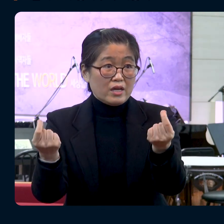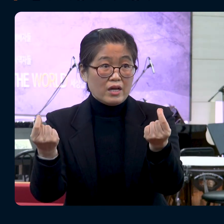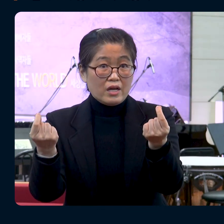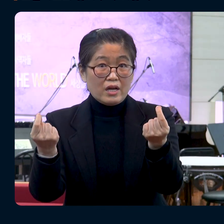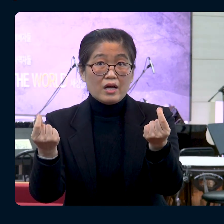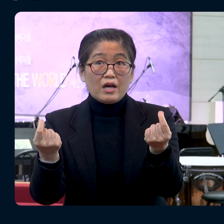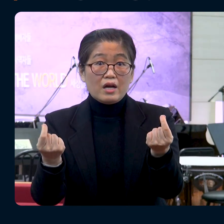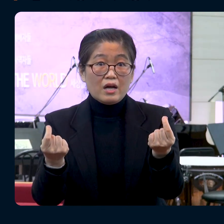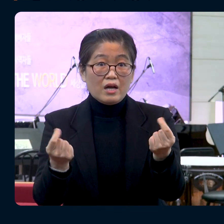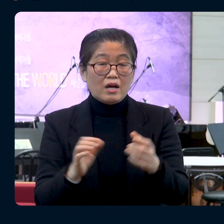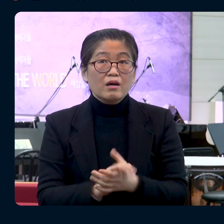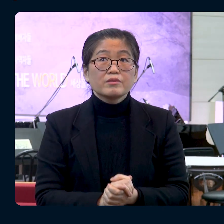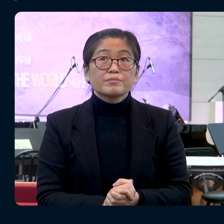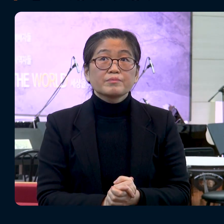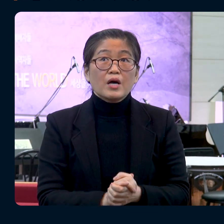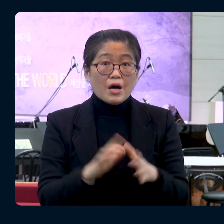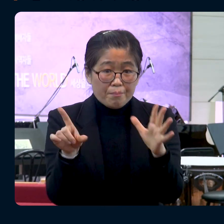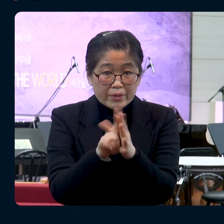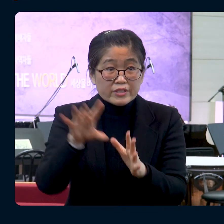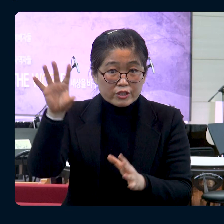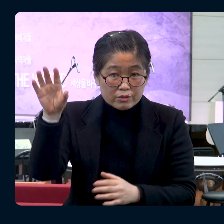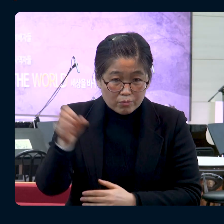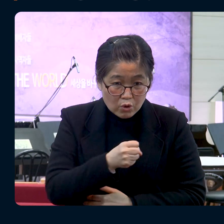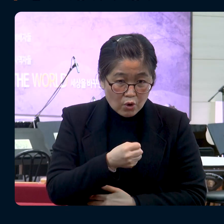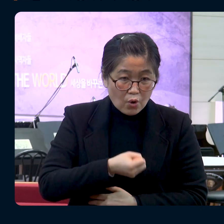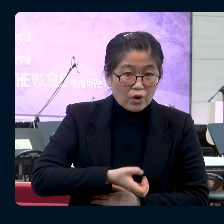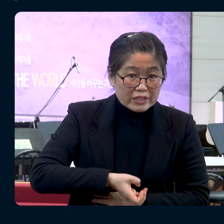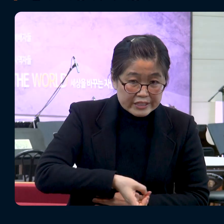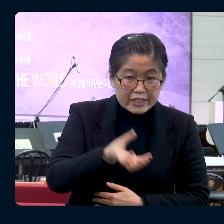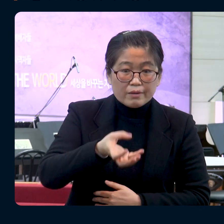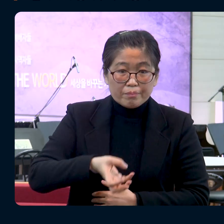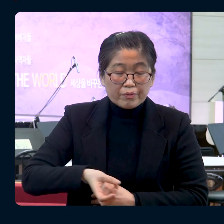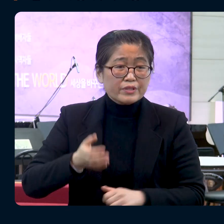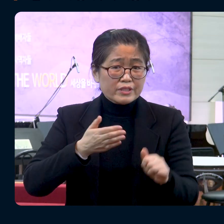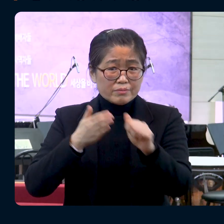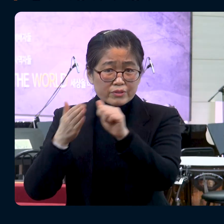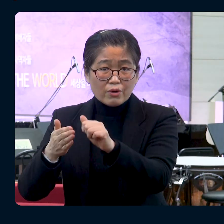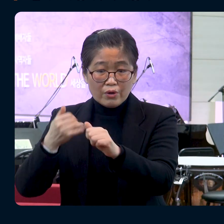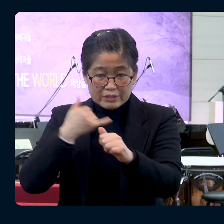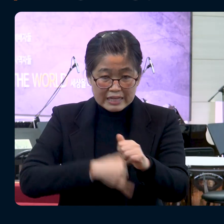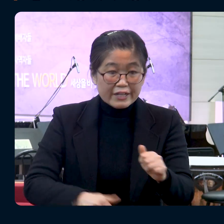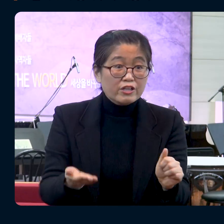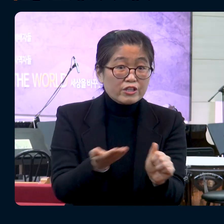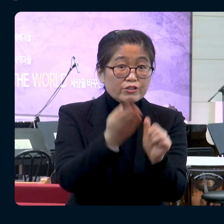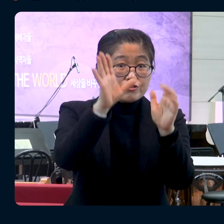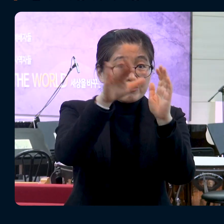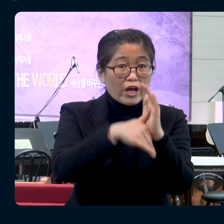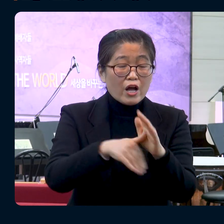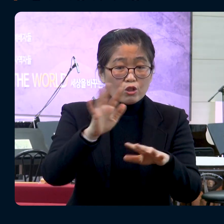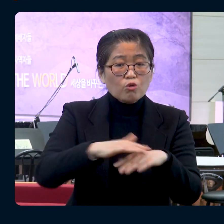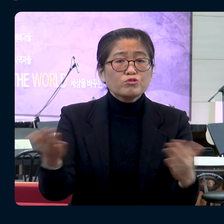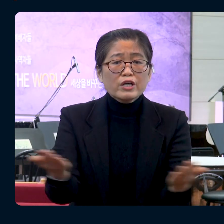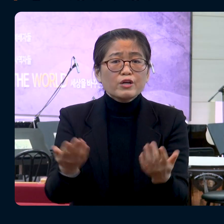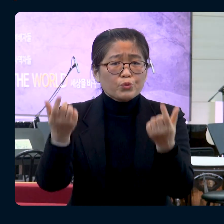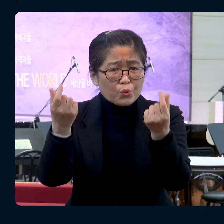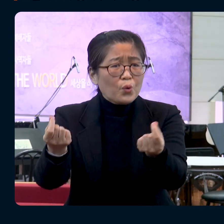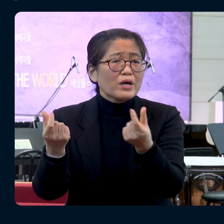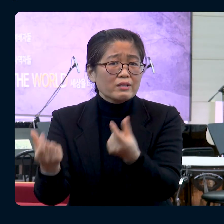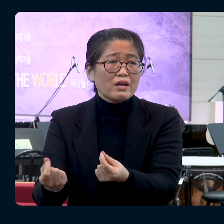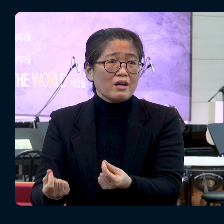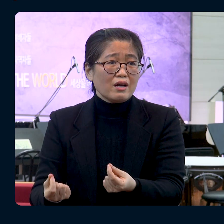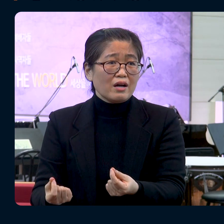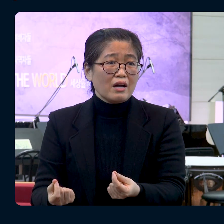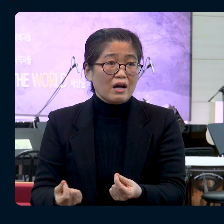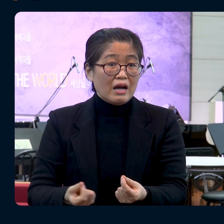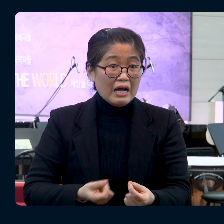같아요. 보이지 않고 보장도 없지만 그러나 믿음으로 씨를 뿌려야 하는 거예요. 여러분, 자녀들을 키우는 것도 농사